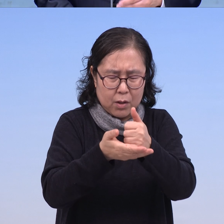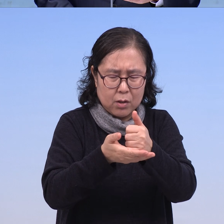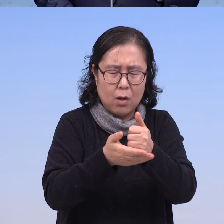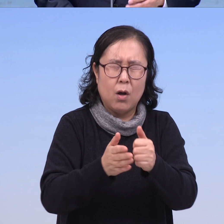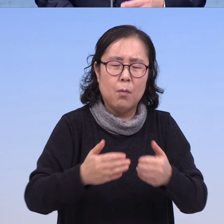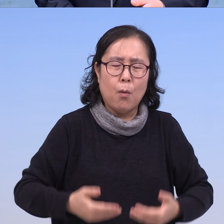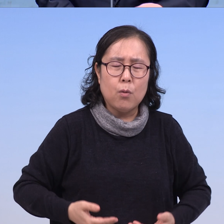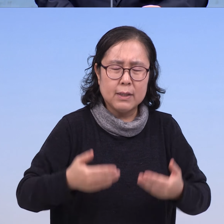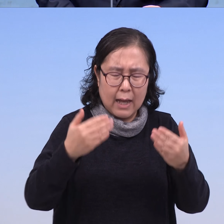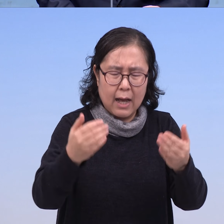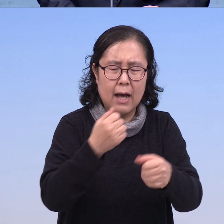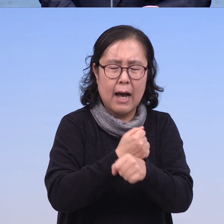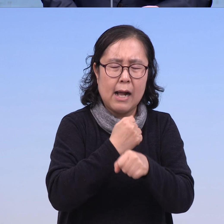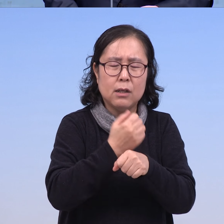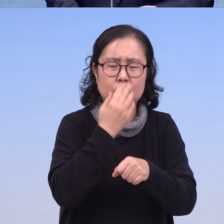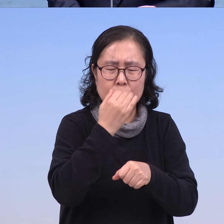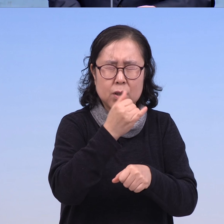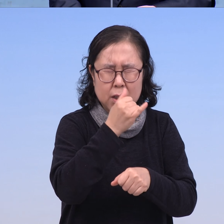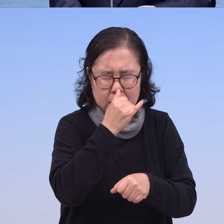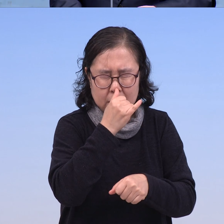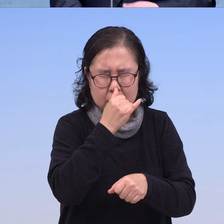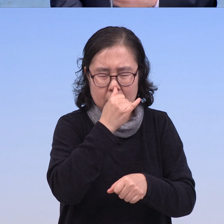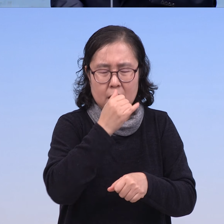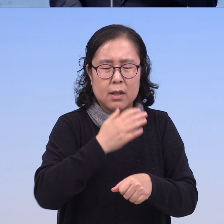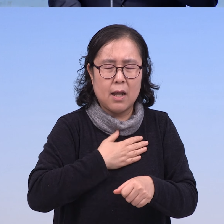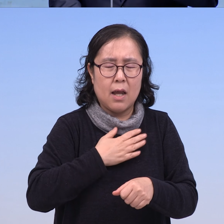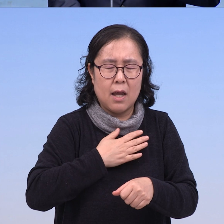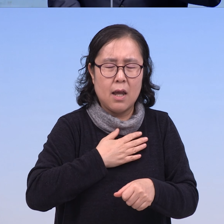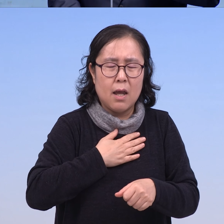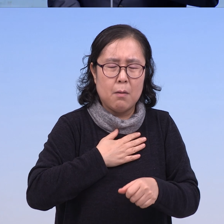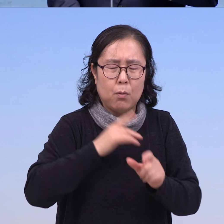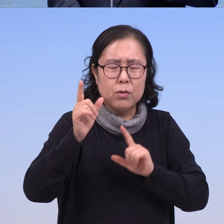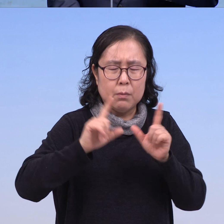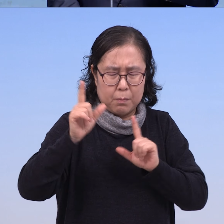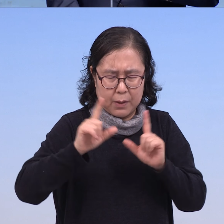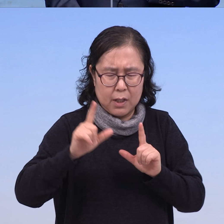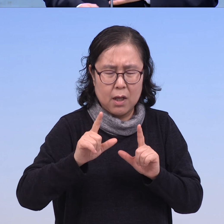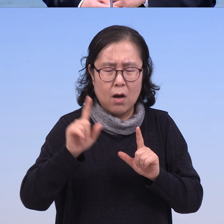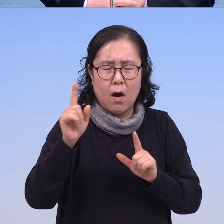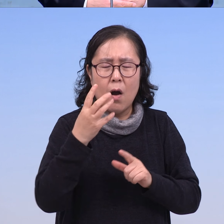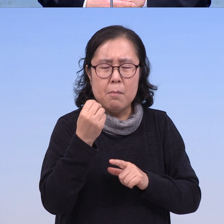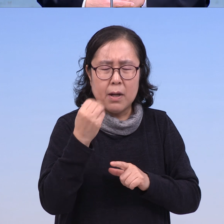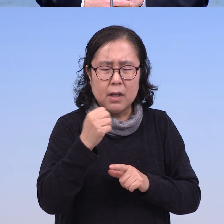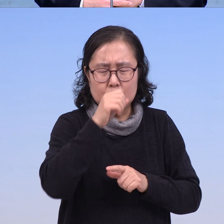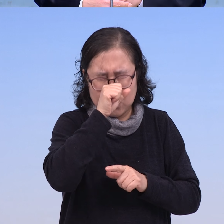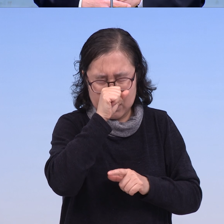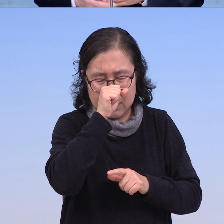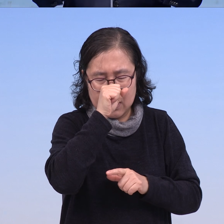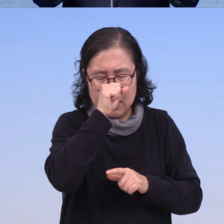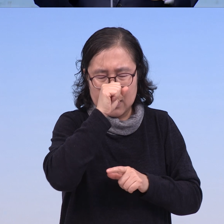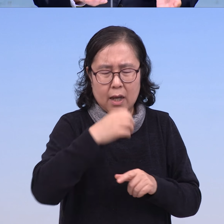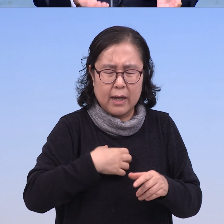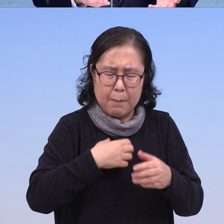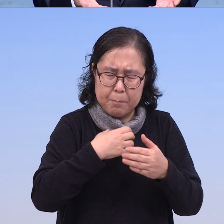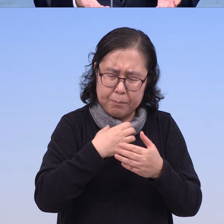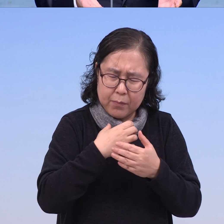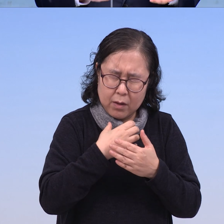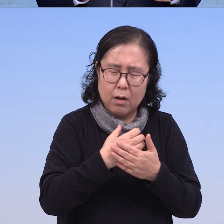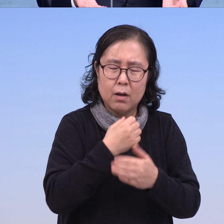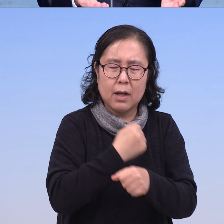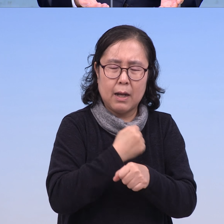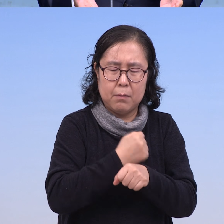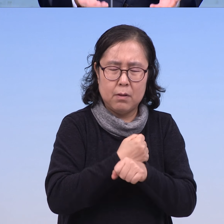밥을 퍼주는 현장에 와 보니까 얼마나 이것이 내 삶에 영향을 미치는지 참